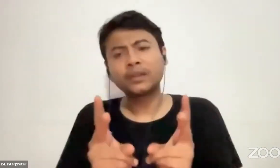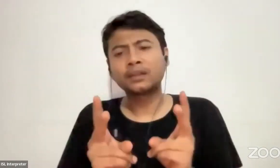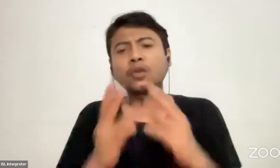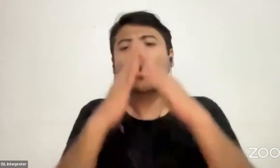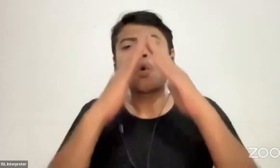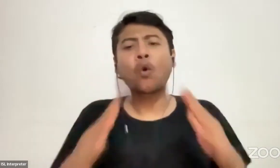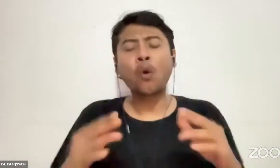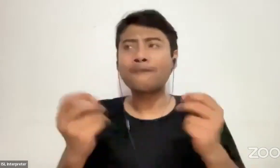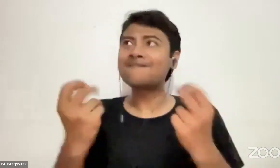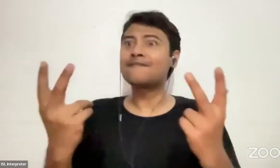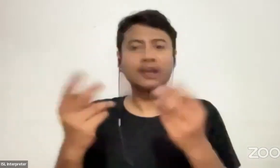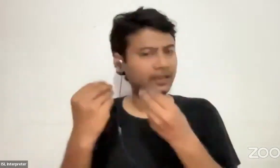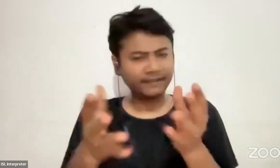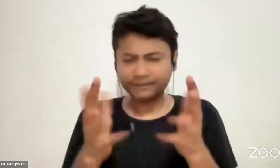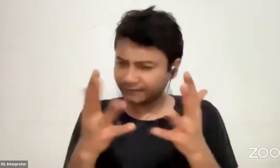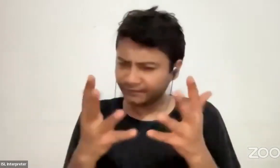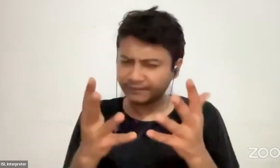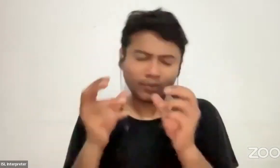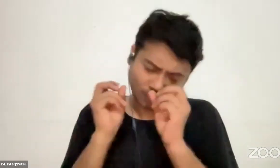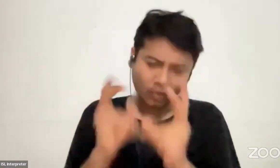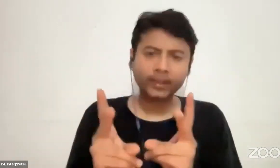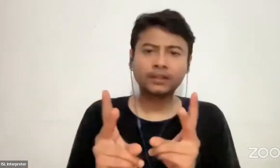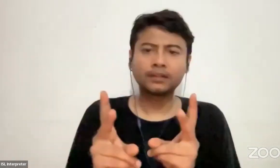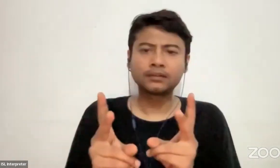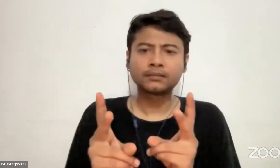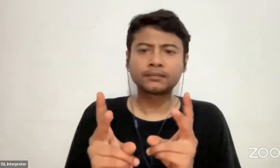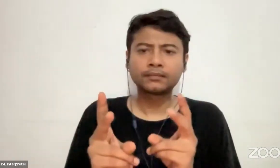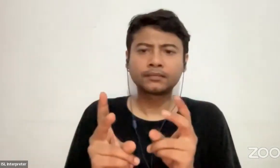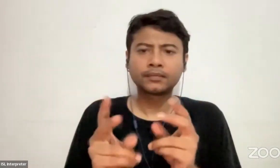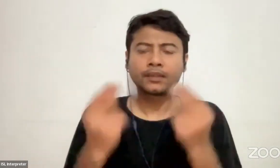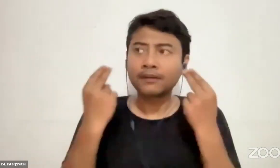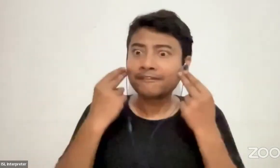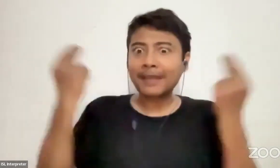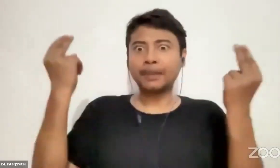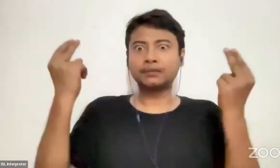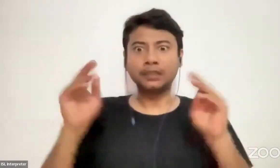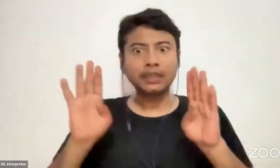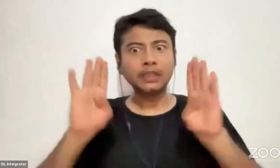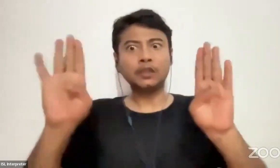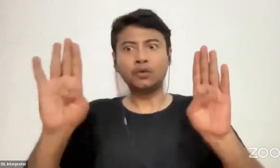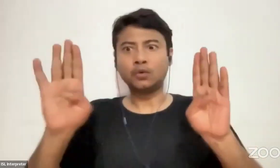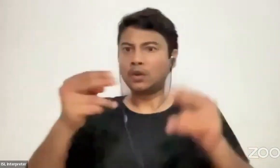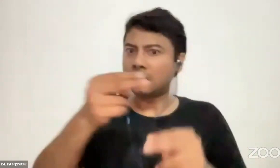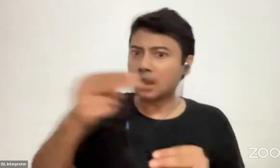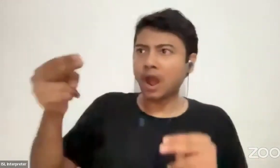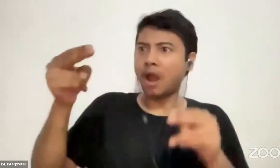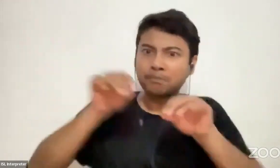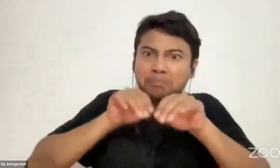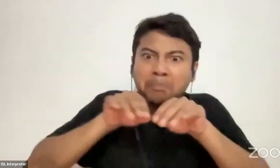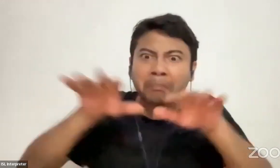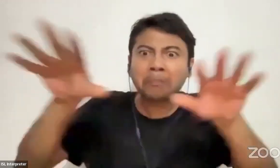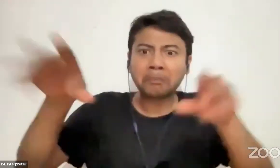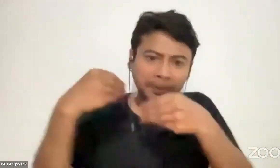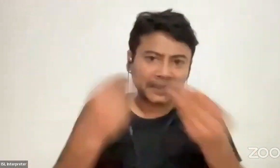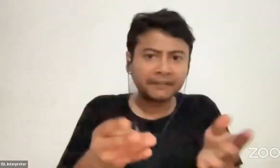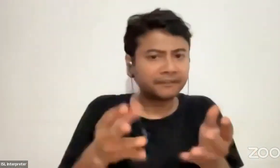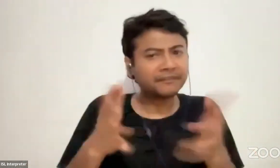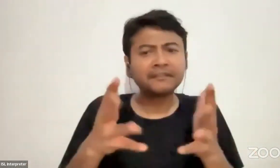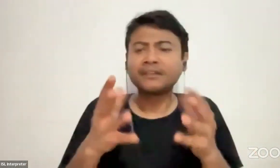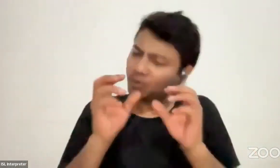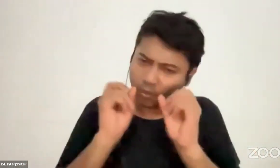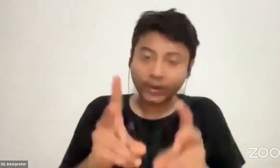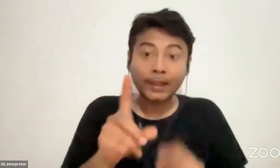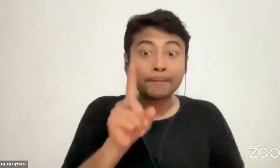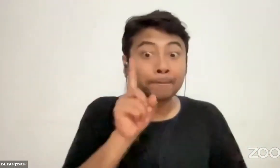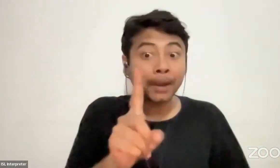प्रतिष्ठा ना दूं, उनको कोई जाने ना इस जगत में, लेकिन वो क्या होते हैं, मेरे धाम को वापसी आते